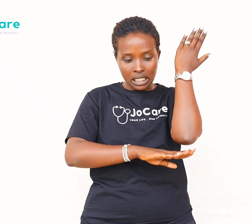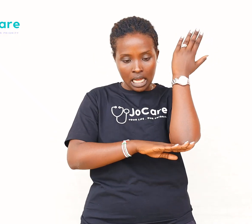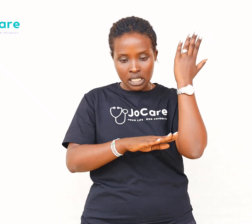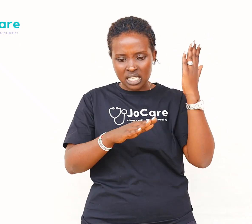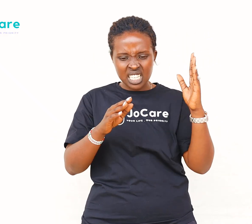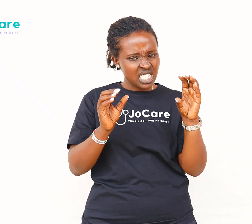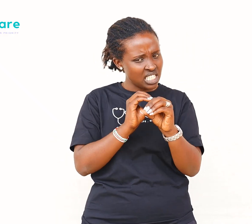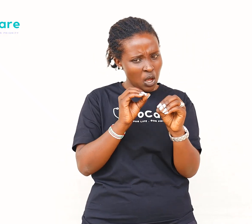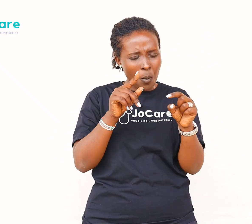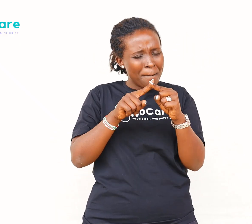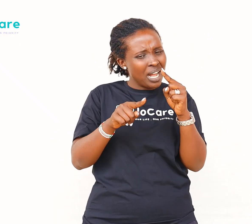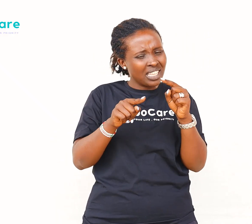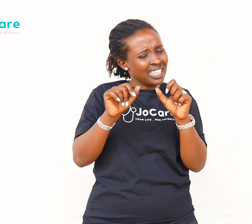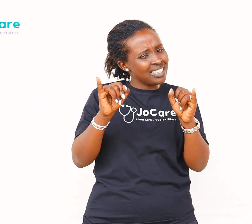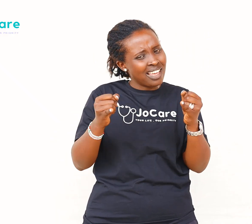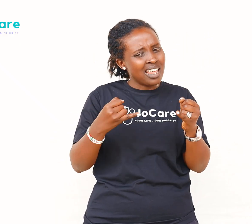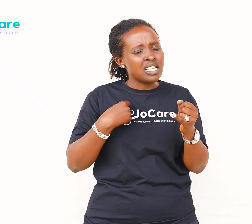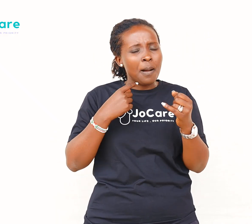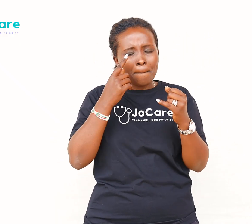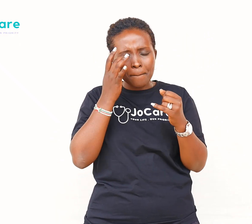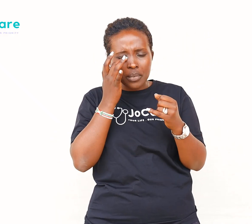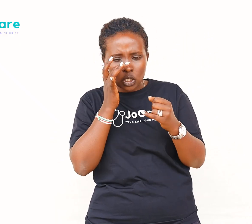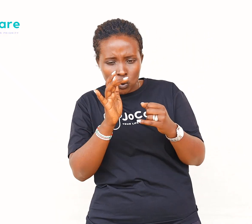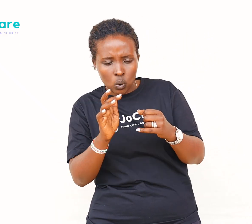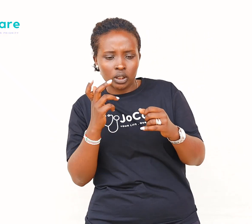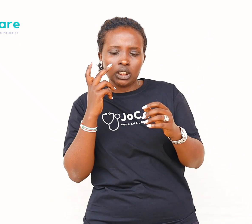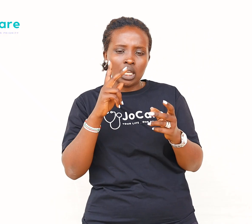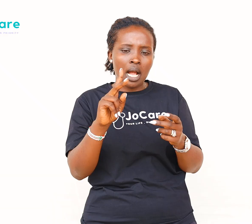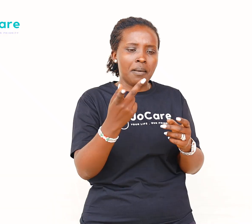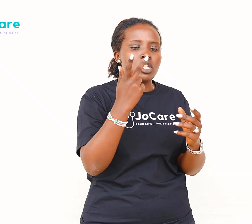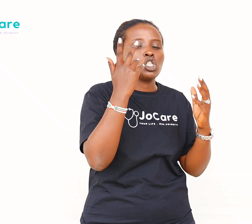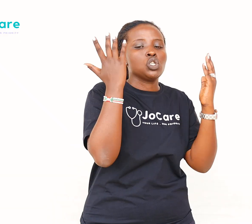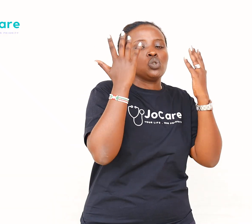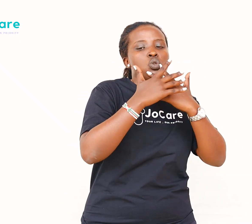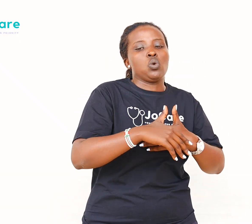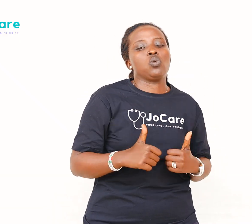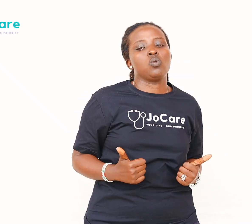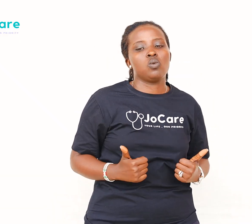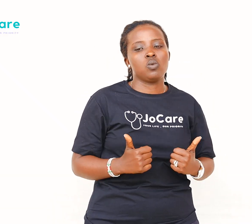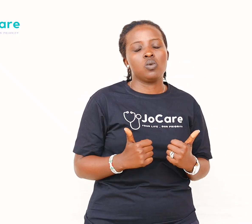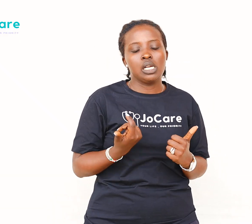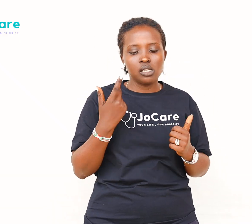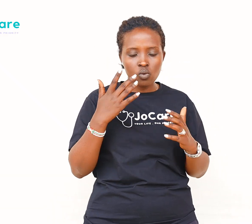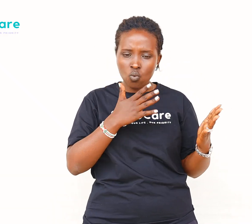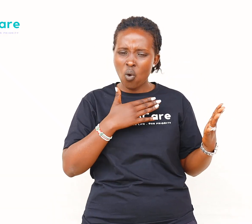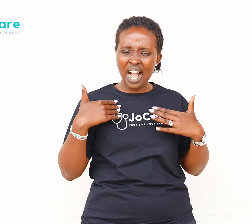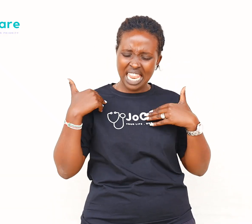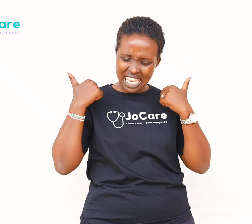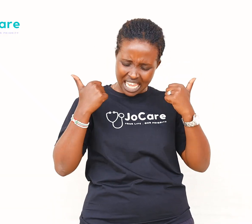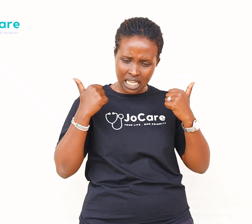mu gitondo ndetse na nimugoroba. Gukaraba neza umubiri wose.